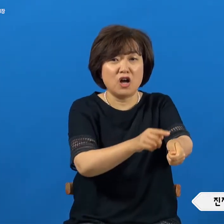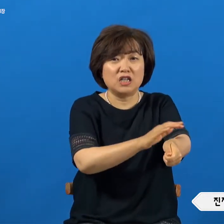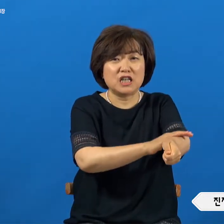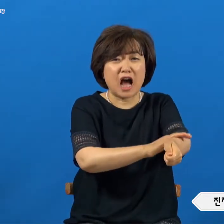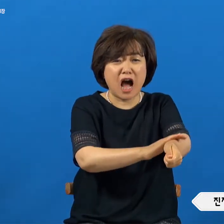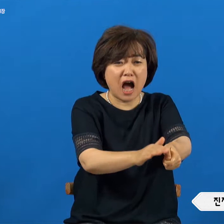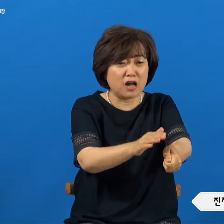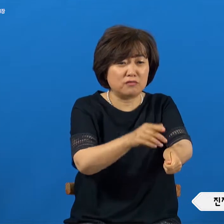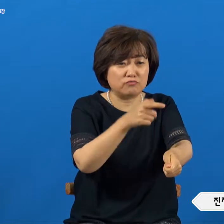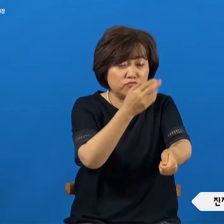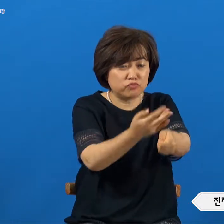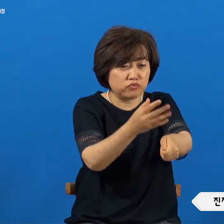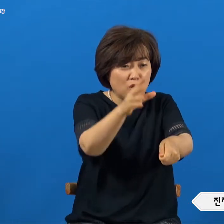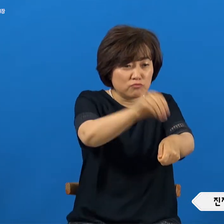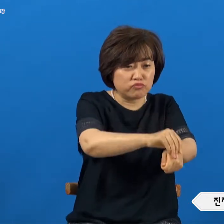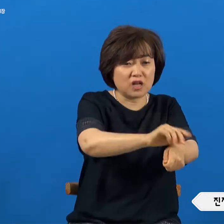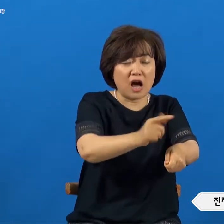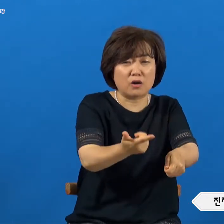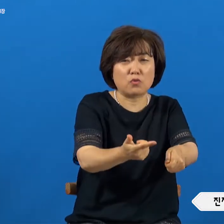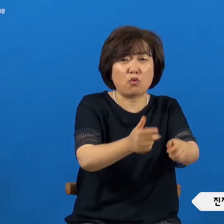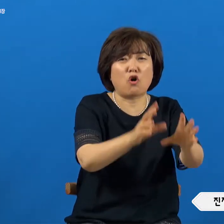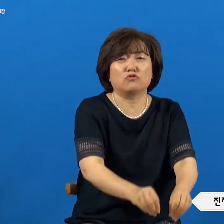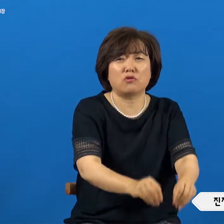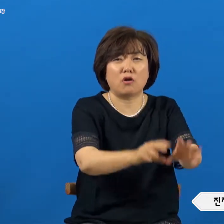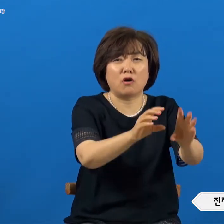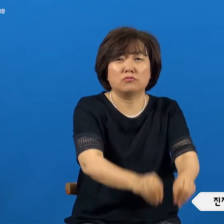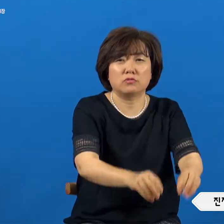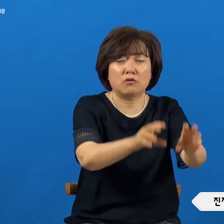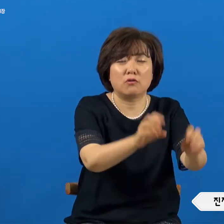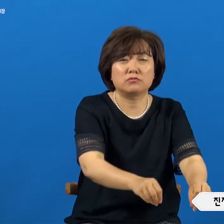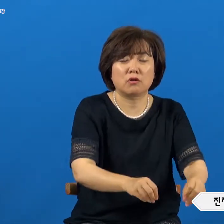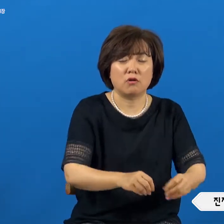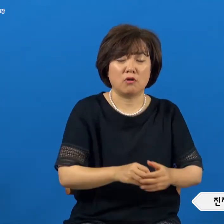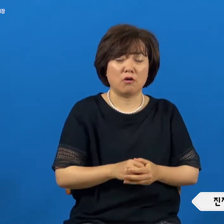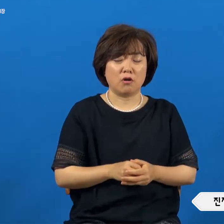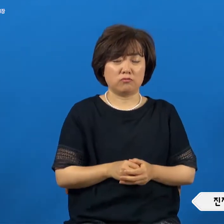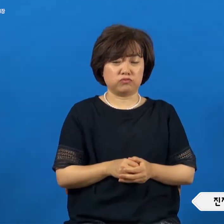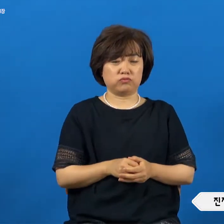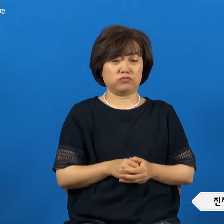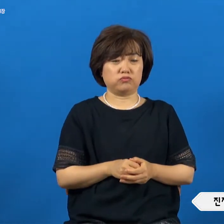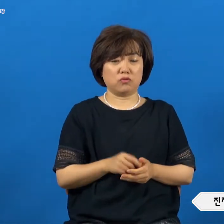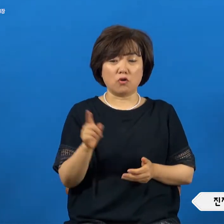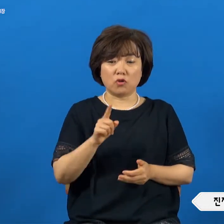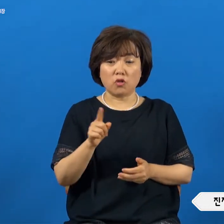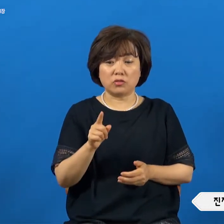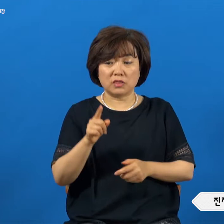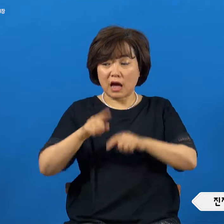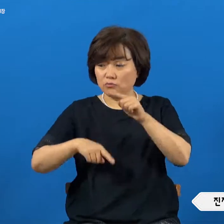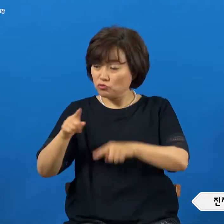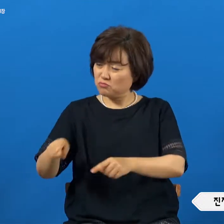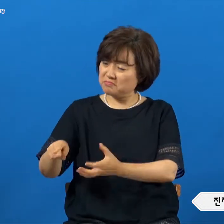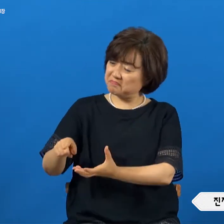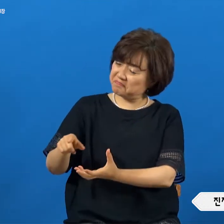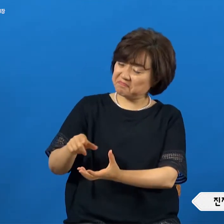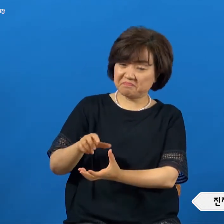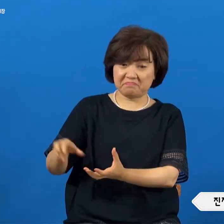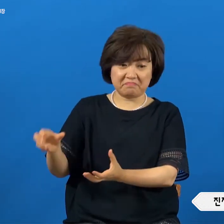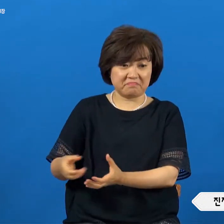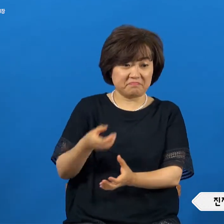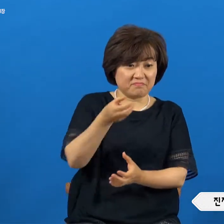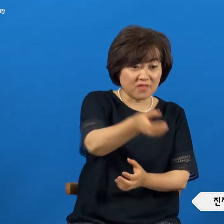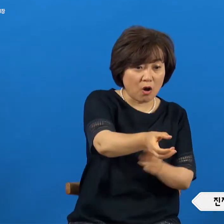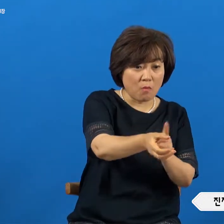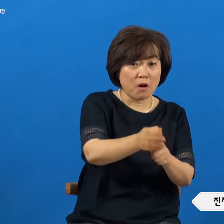타기도 하는데 처음에 볼 때는 잘 모른다고 합니다. 그러나 한 가지 중요한 것은 이 나무들을 따로